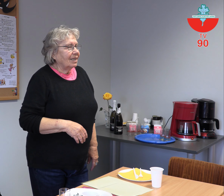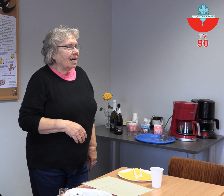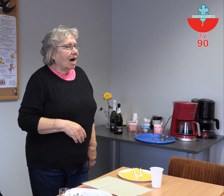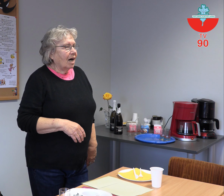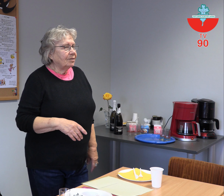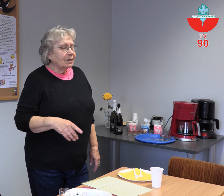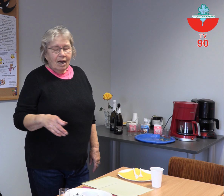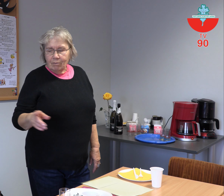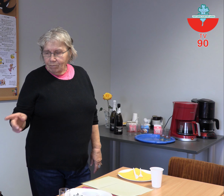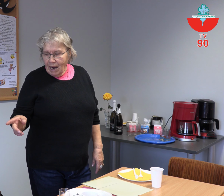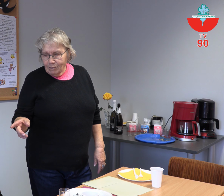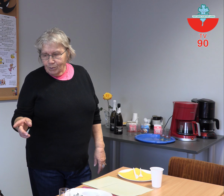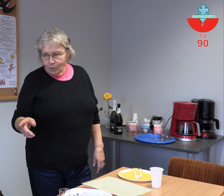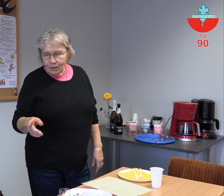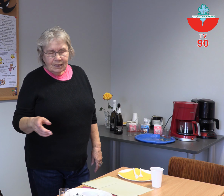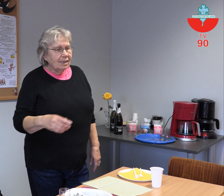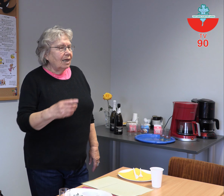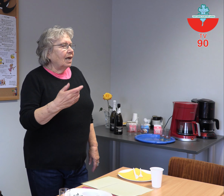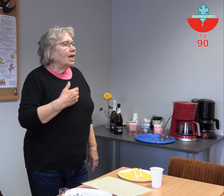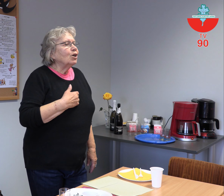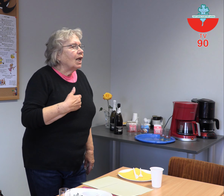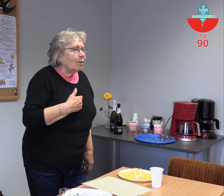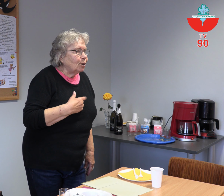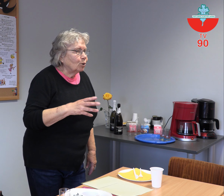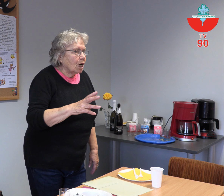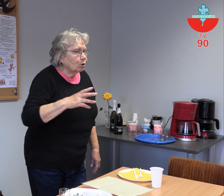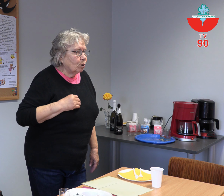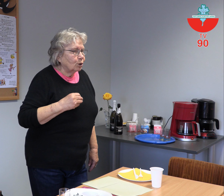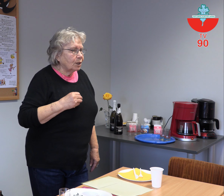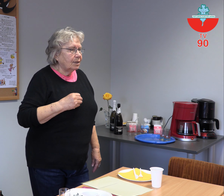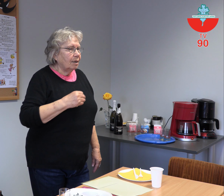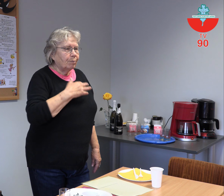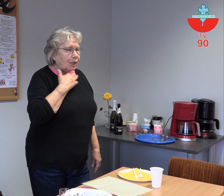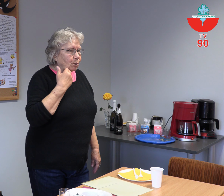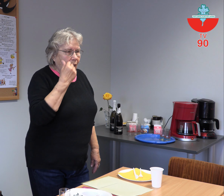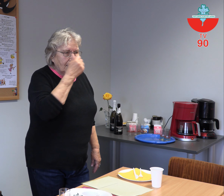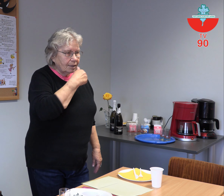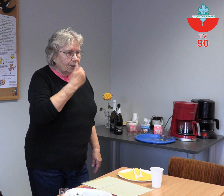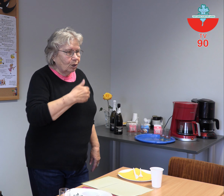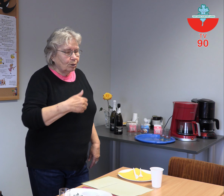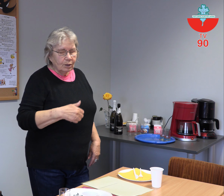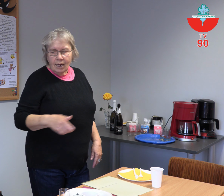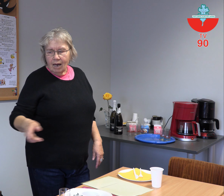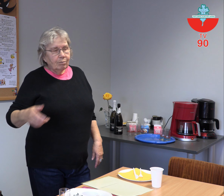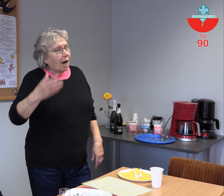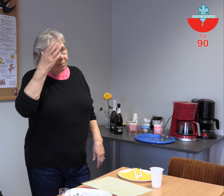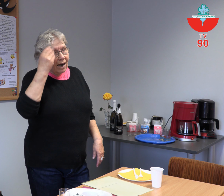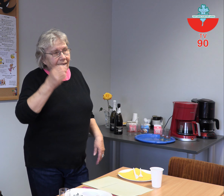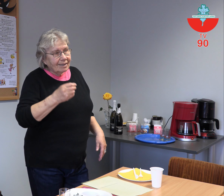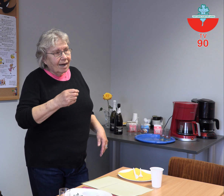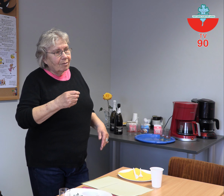Ja vaimu ei ole minuga koos palju aastaid olnud. Ma ei mäleta